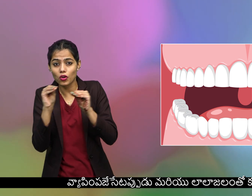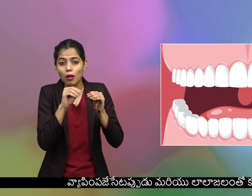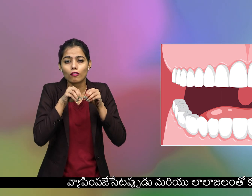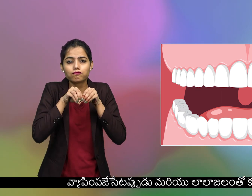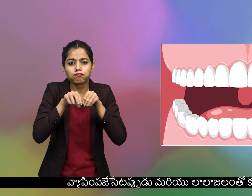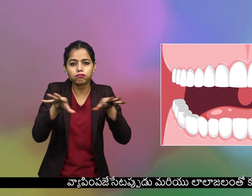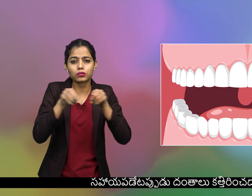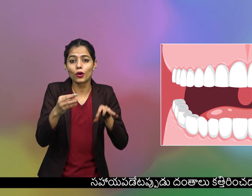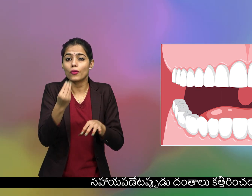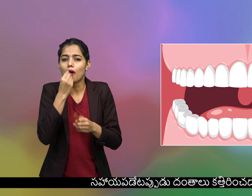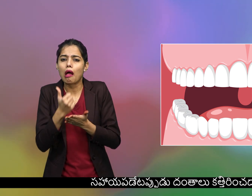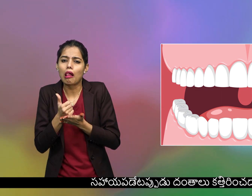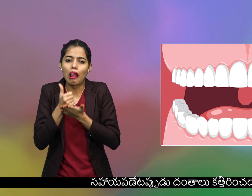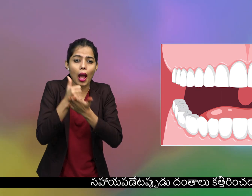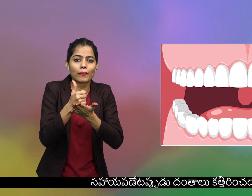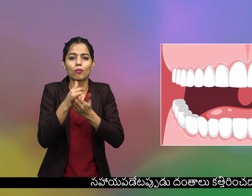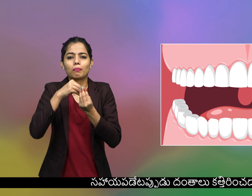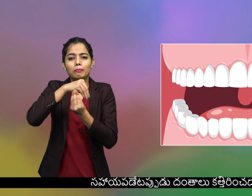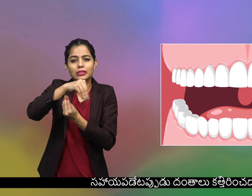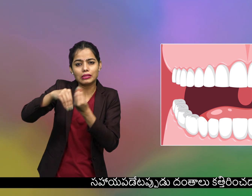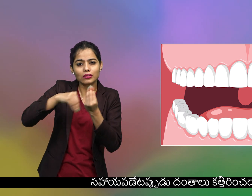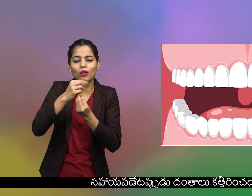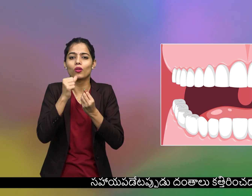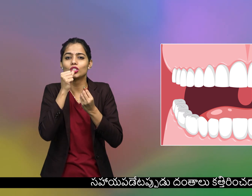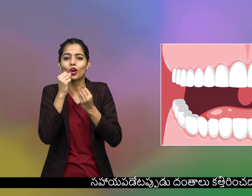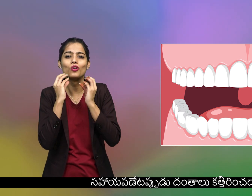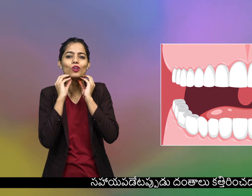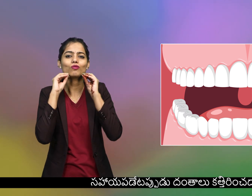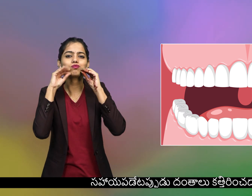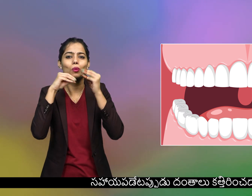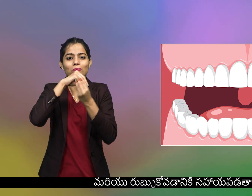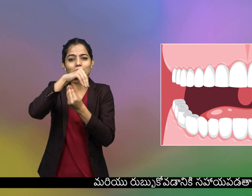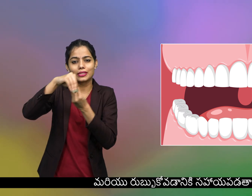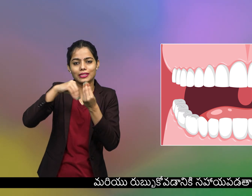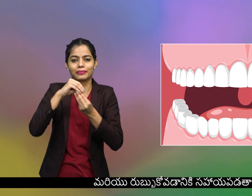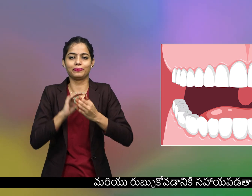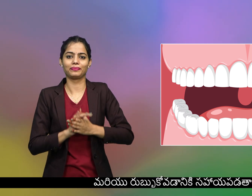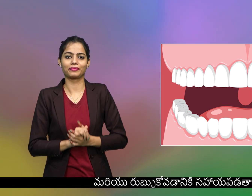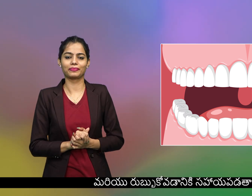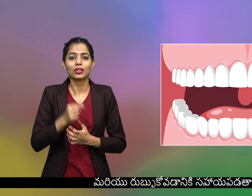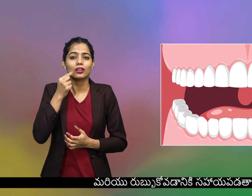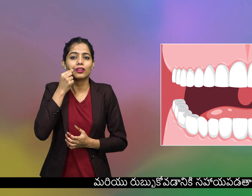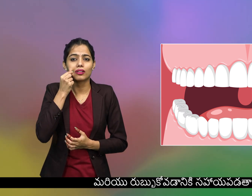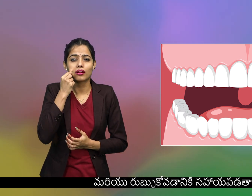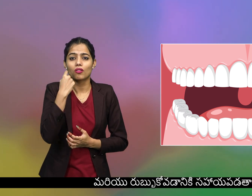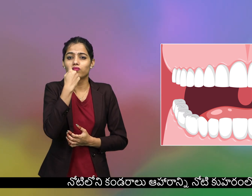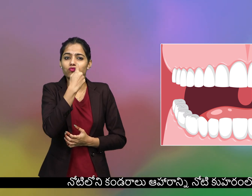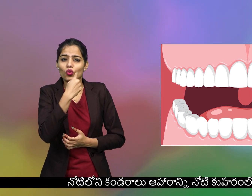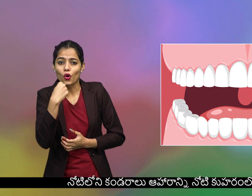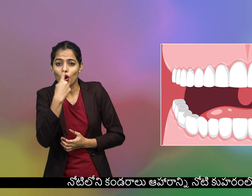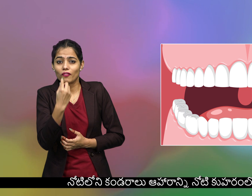లాలాజలంతో కలపడంలో సహాయపడేటప్పుడు దంతాలు కత్తిరించడానికి మరియు రుబ్బుకోవడానికి